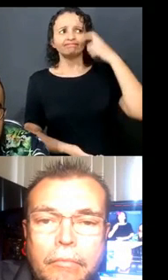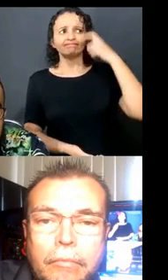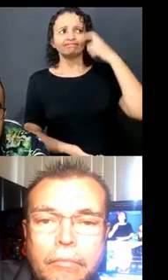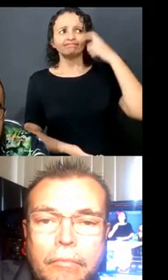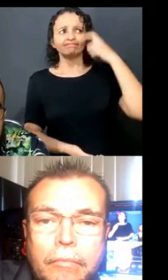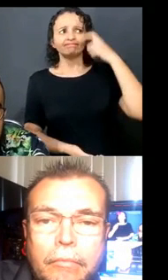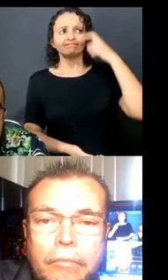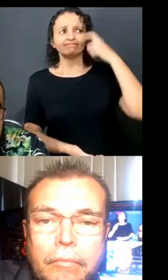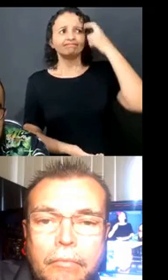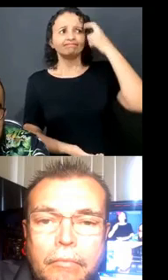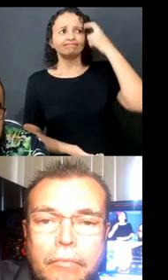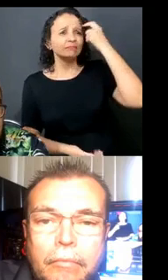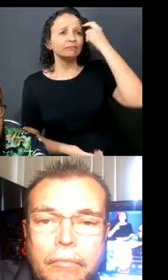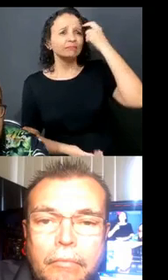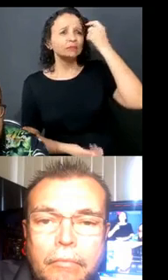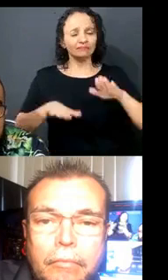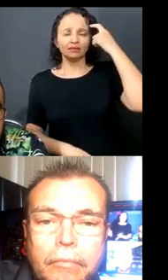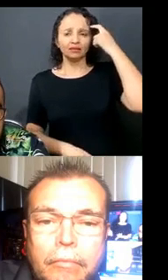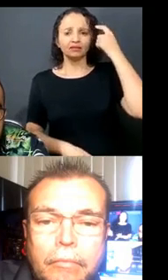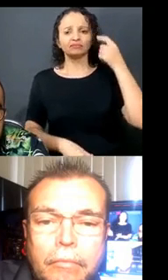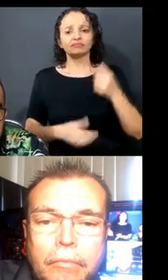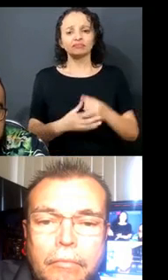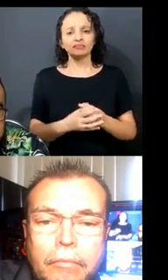gente começa a analisar, como você disse aí,